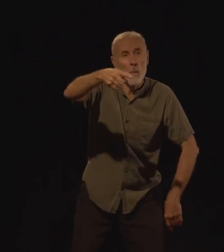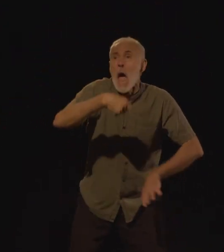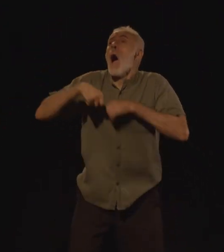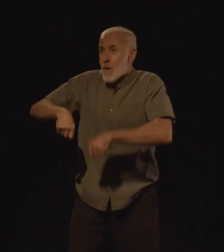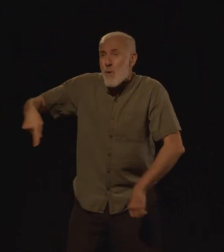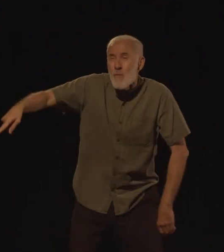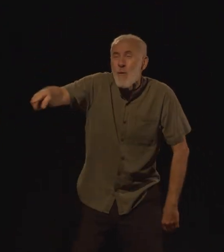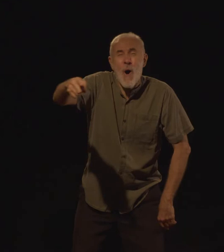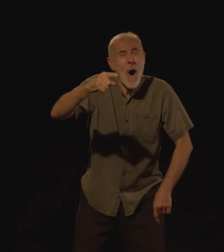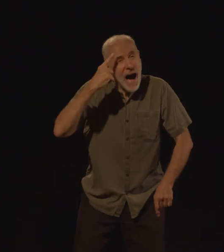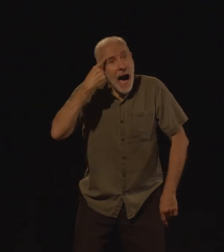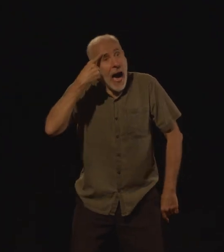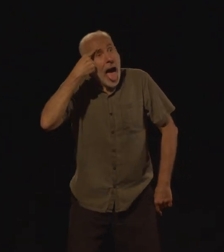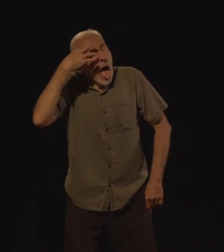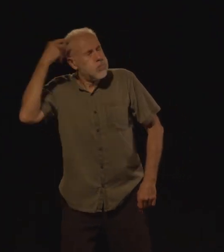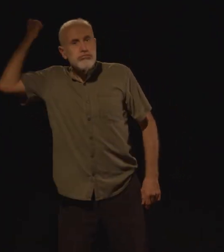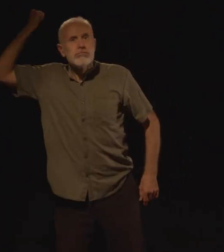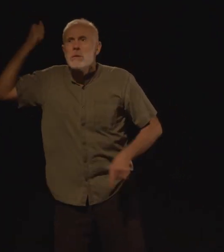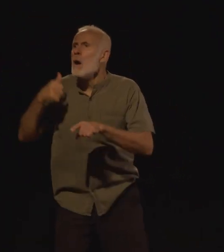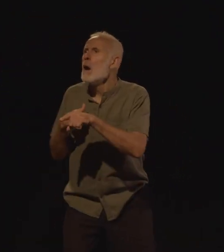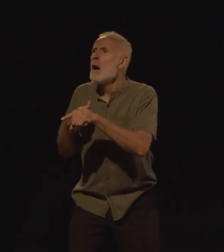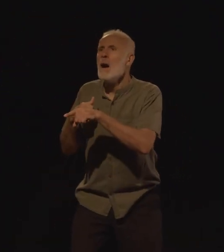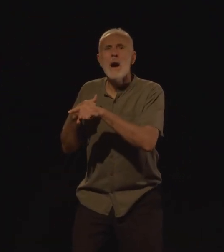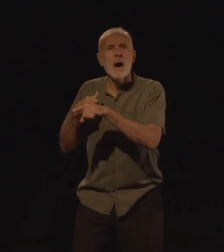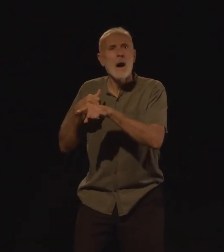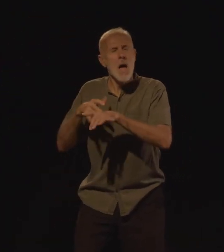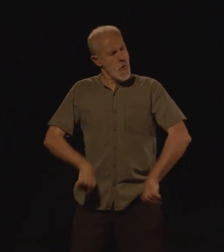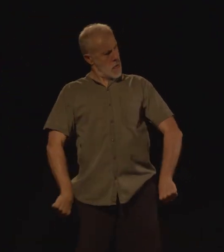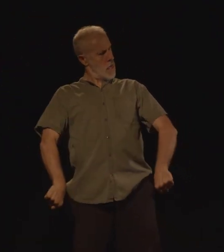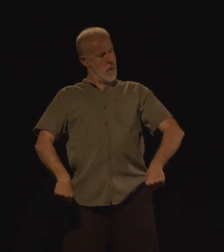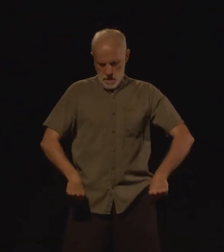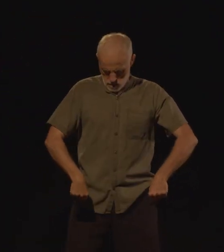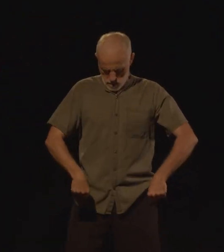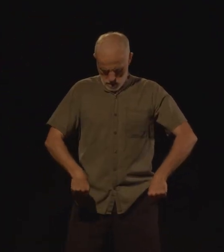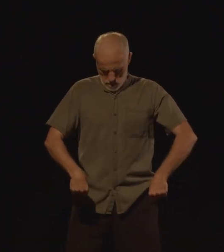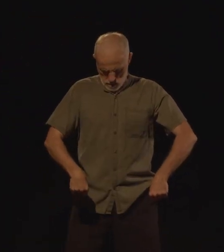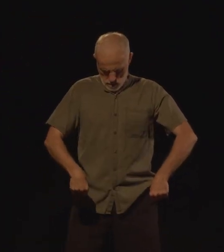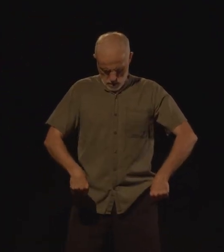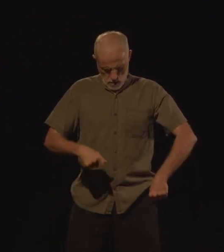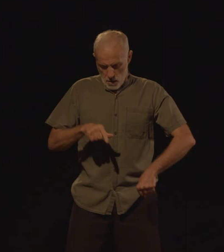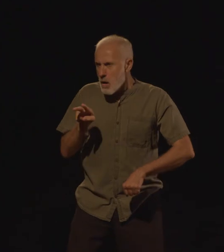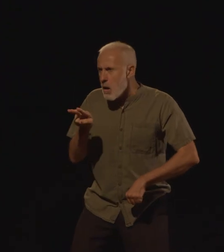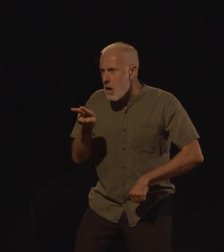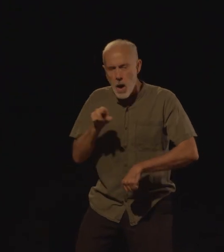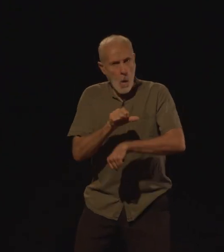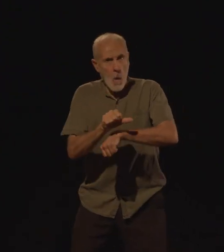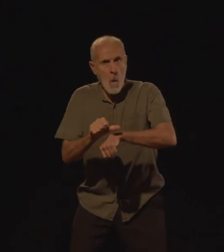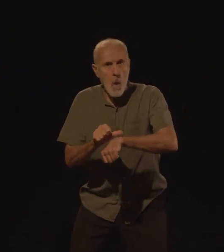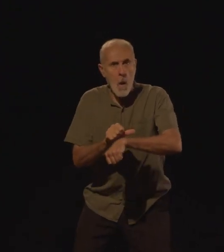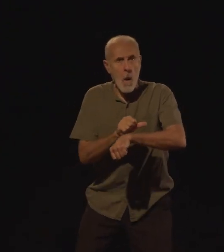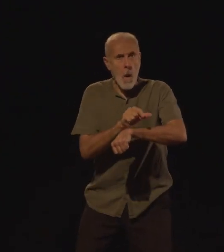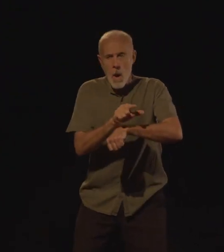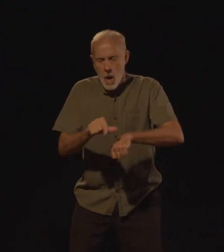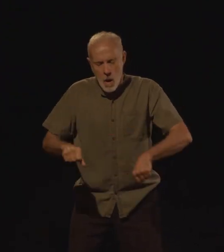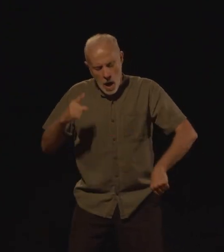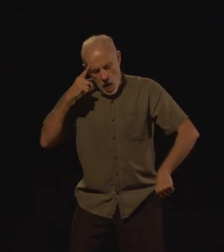eue, s'arrêtait et restait alors longtemps immobile, une heure, deux heures. Puis l'idée revenait et il repartait au